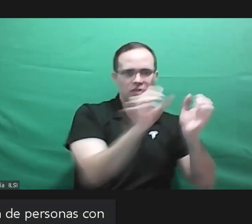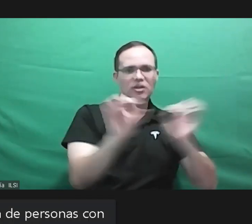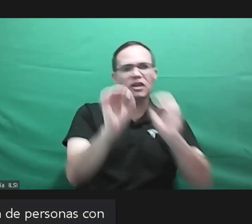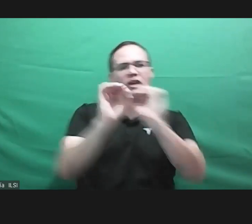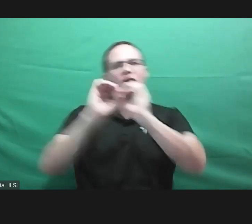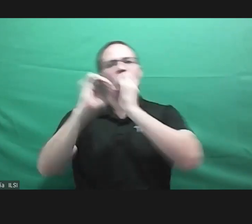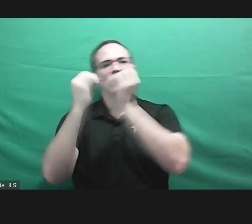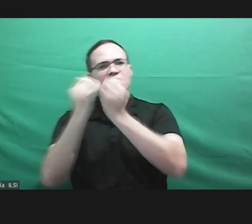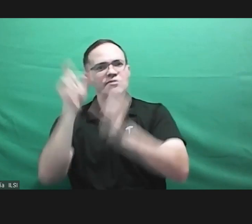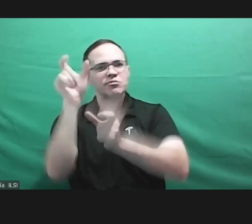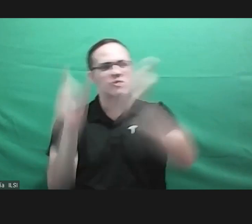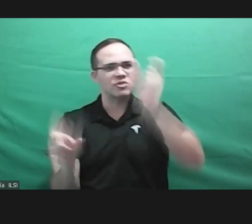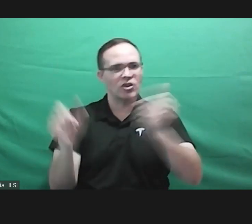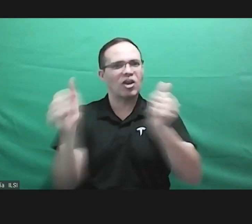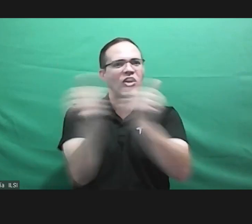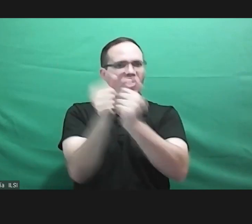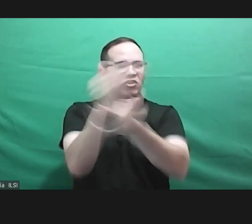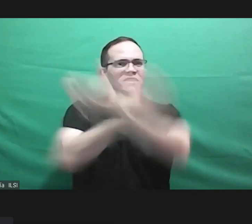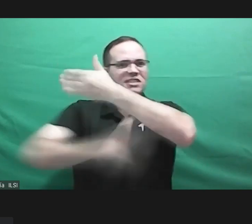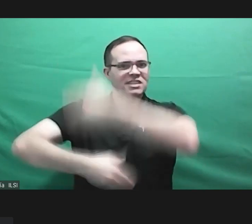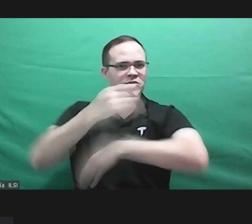el micrófono es tuyo.